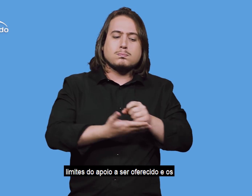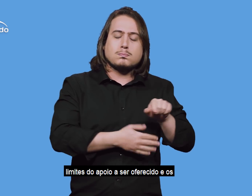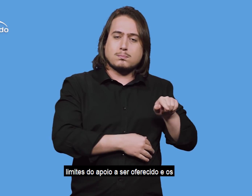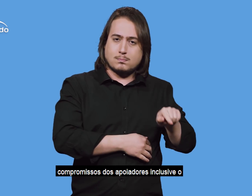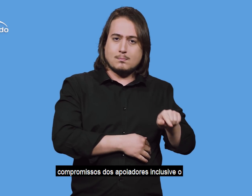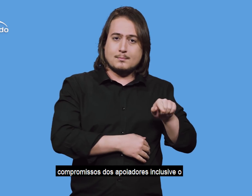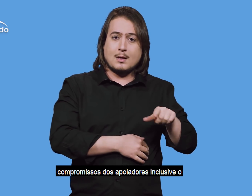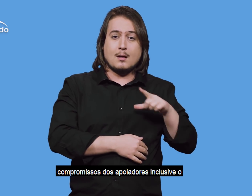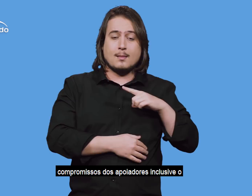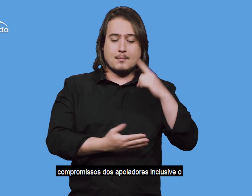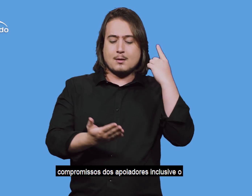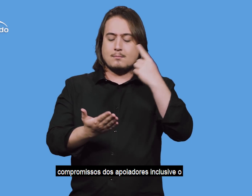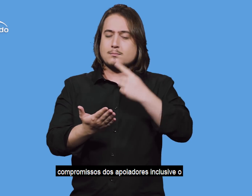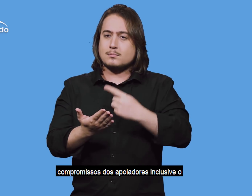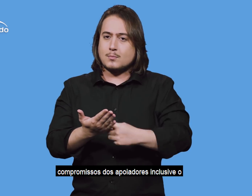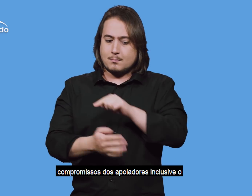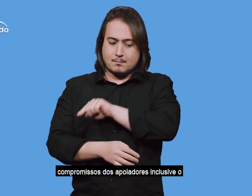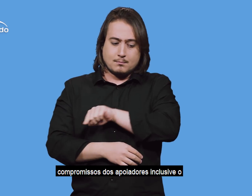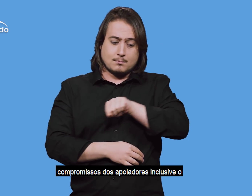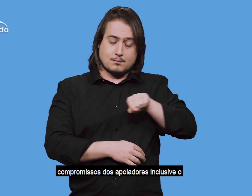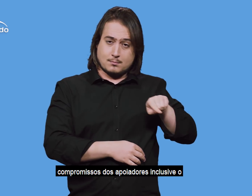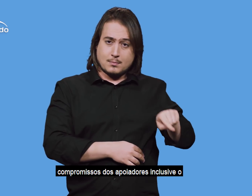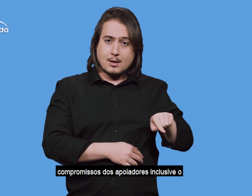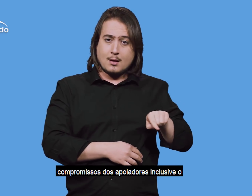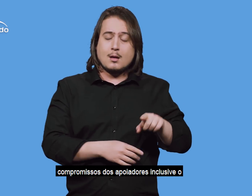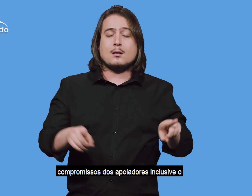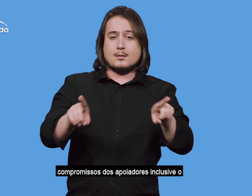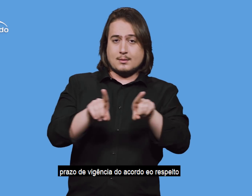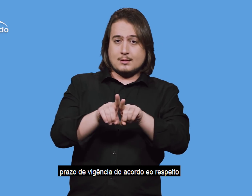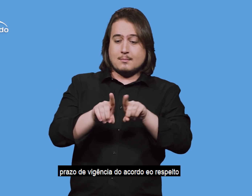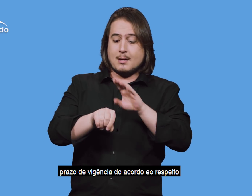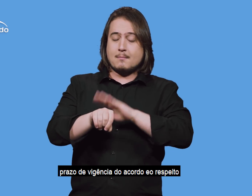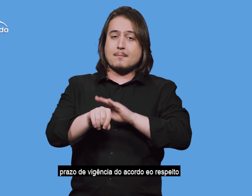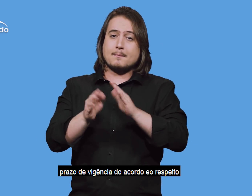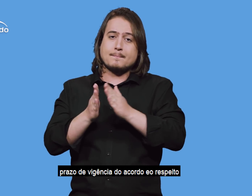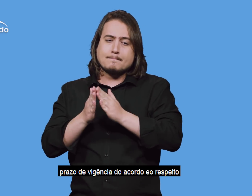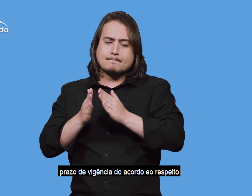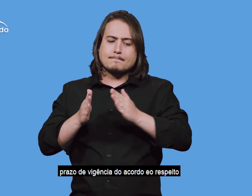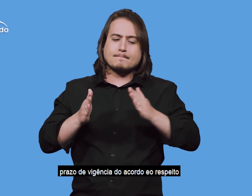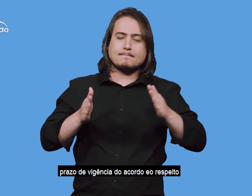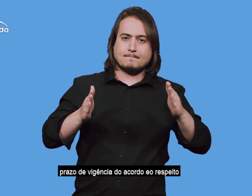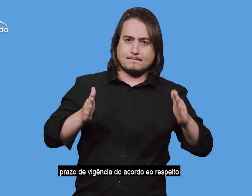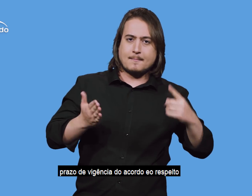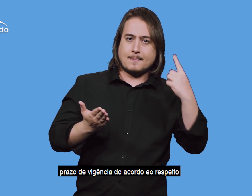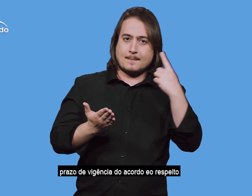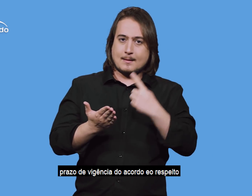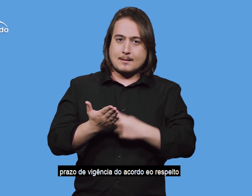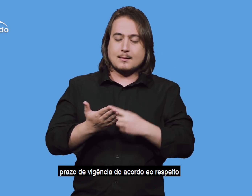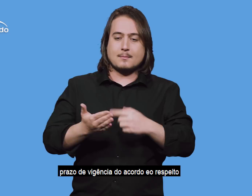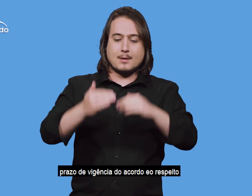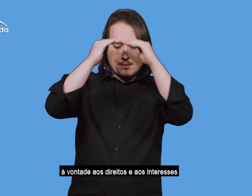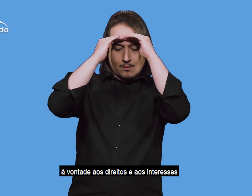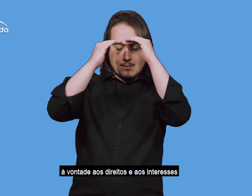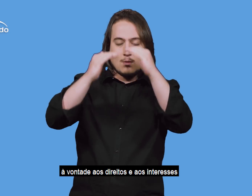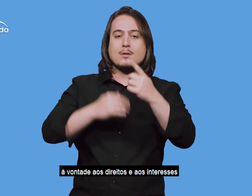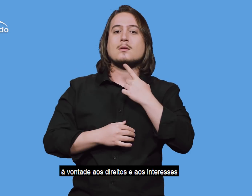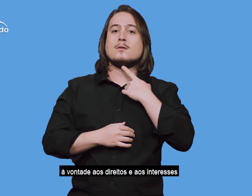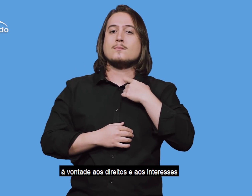compromissos dos apoiadores inclusive o prazo de vigência do acordo eo respeito à vontade aos